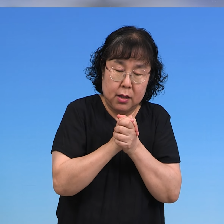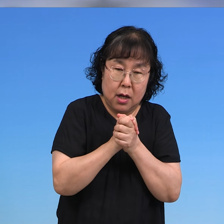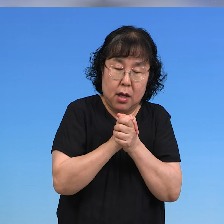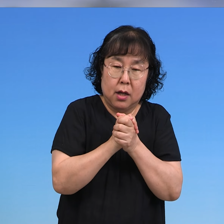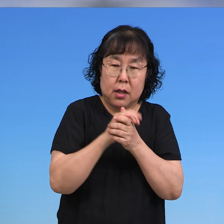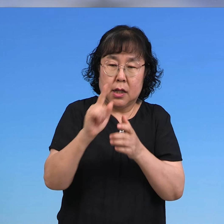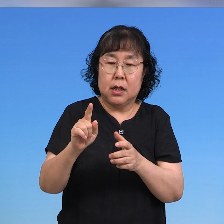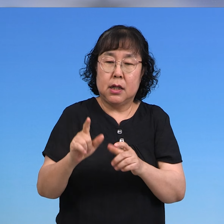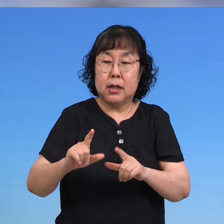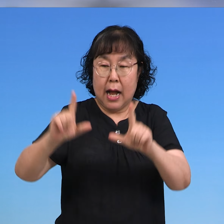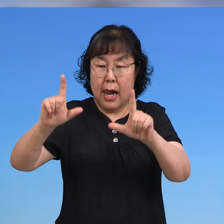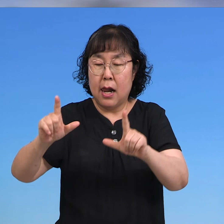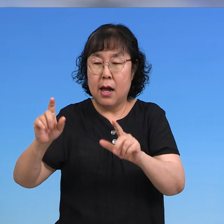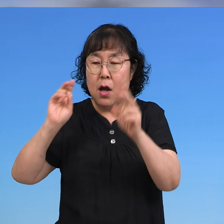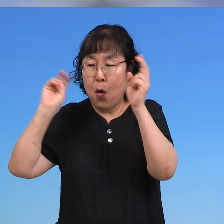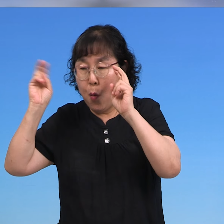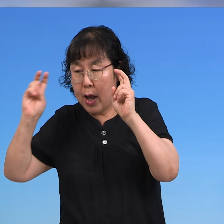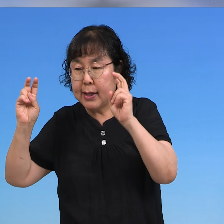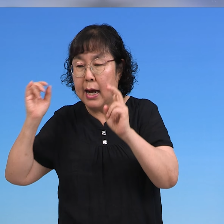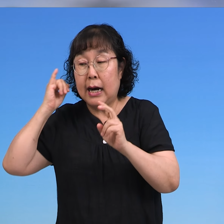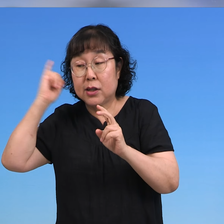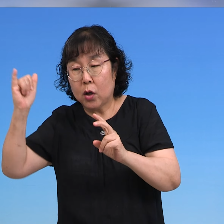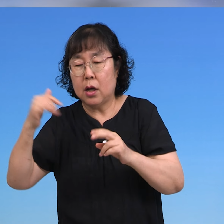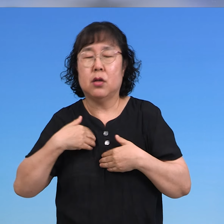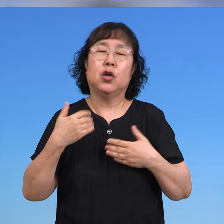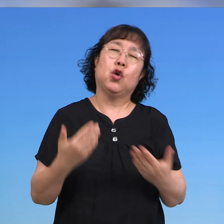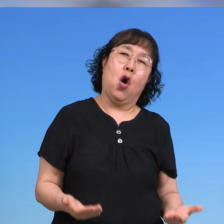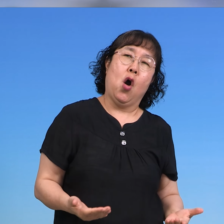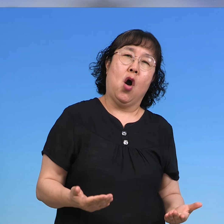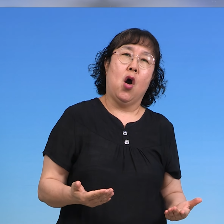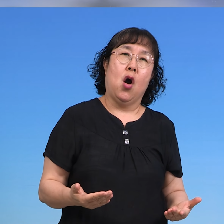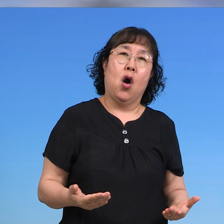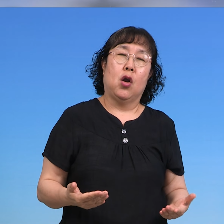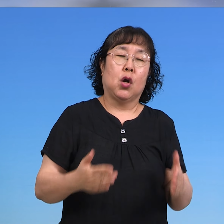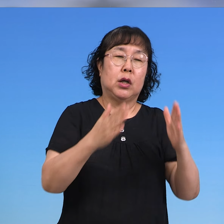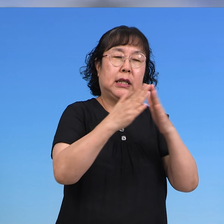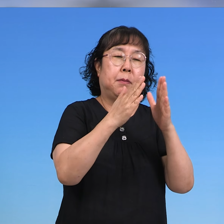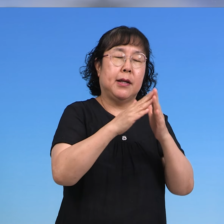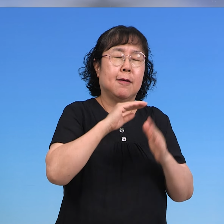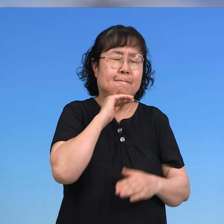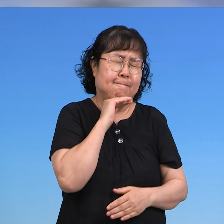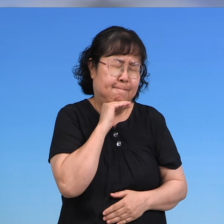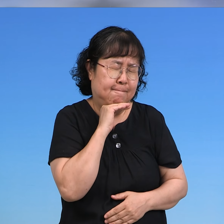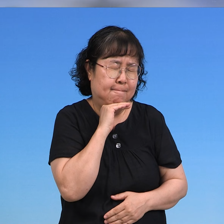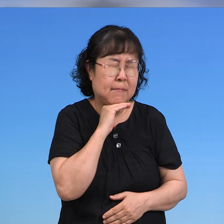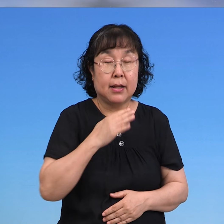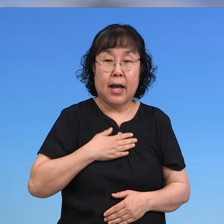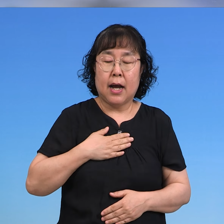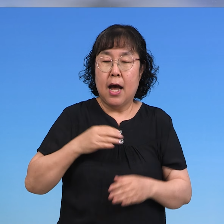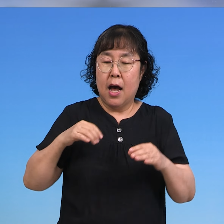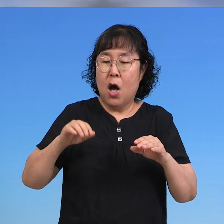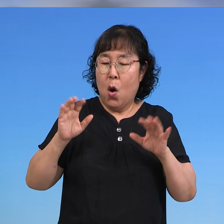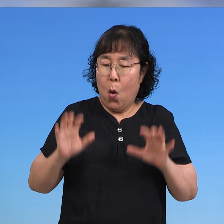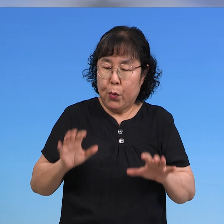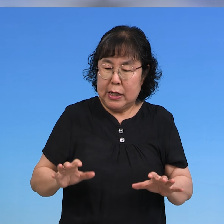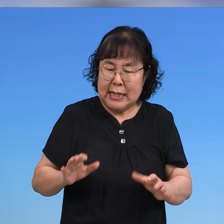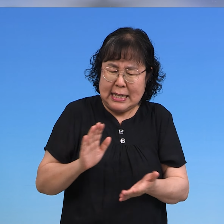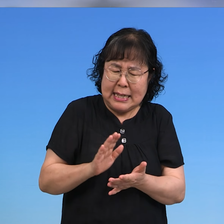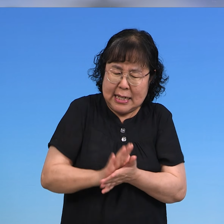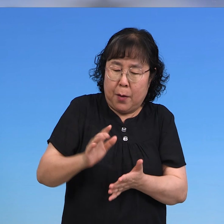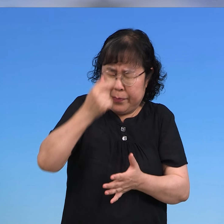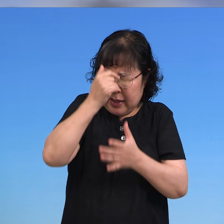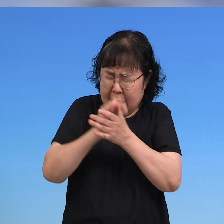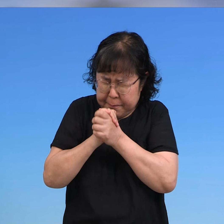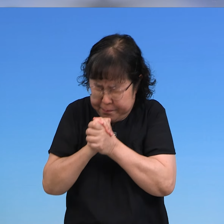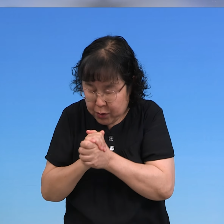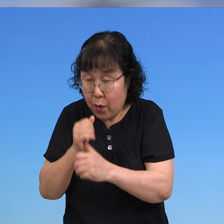하루 회사 쉬고 집에 가가지고 이제 들어누워서 기다려요. 내가 오늘 너무나 뜨겁게 기도했기 때문에 이제 곧 이제